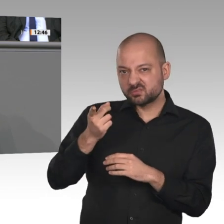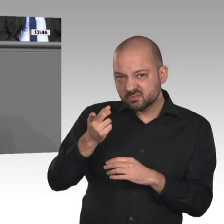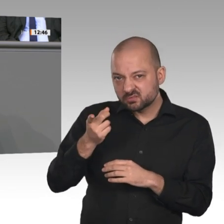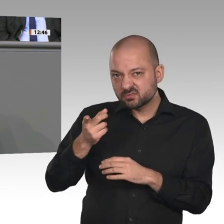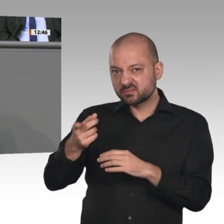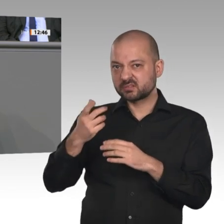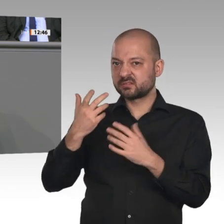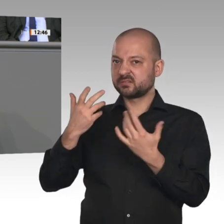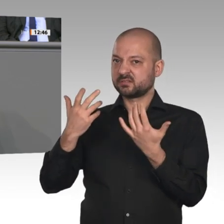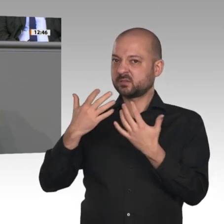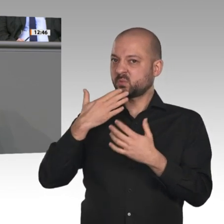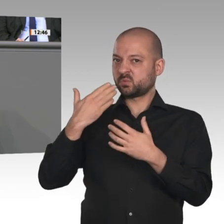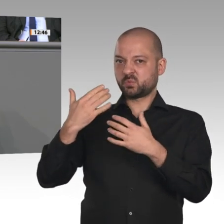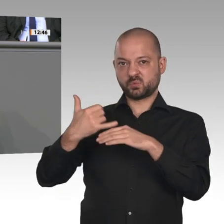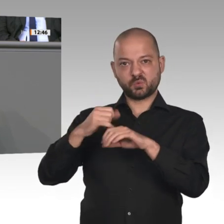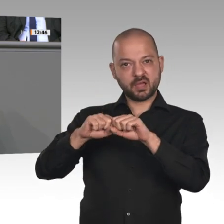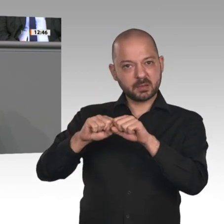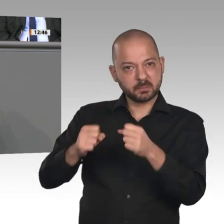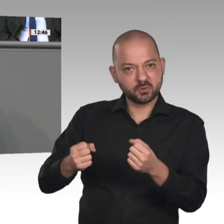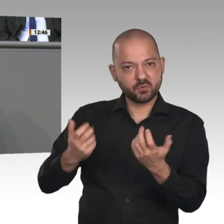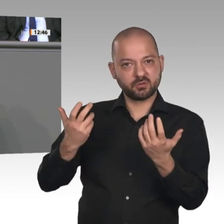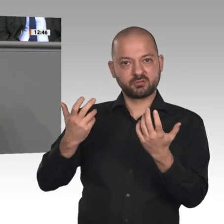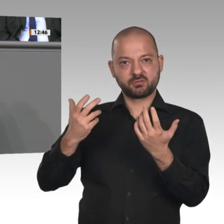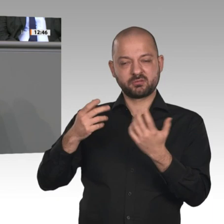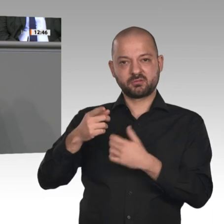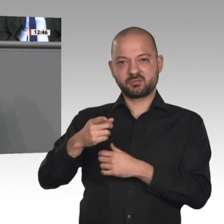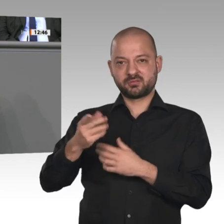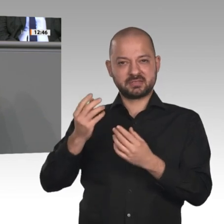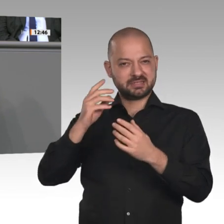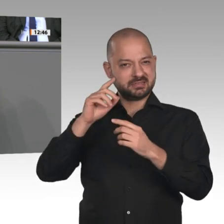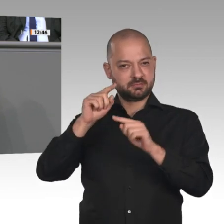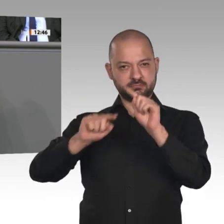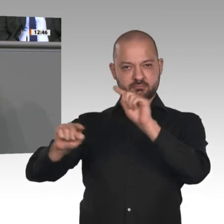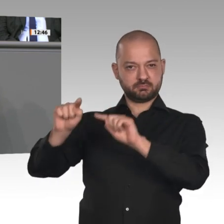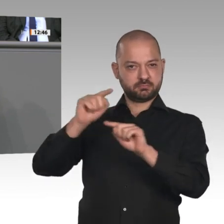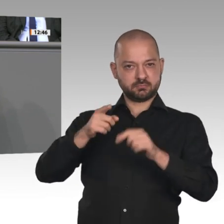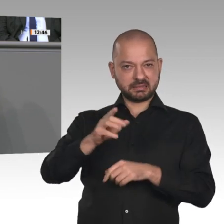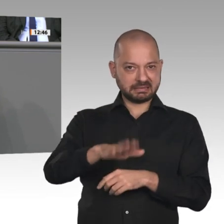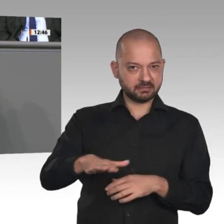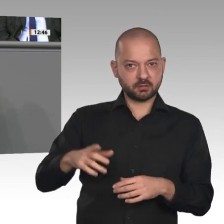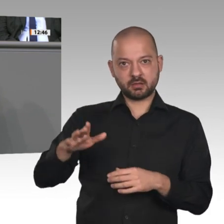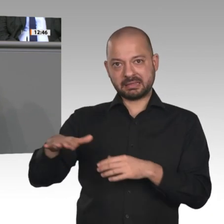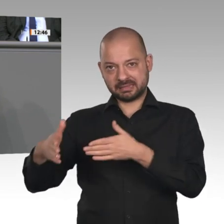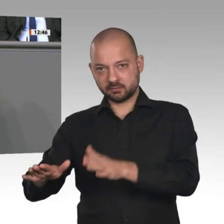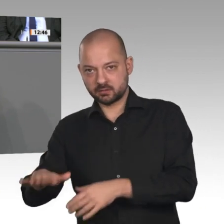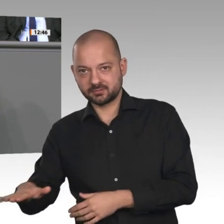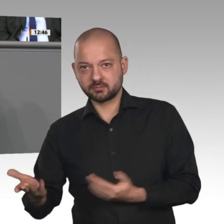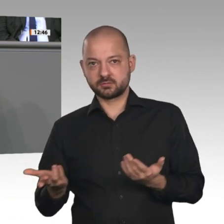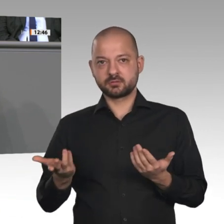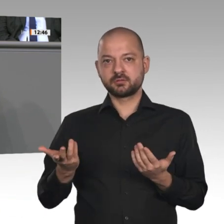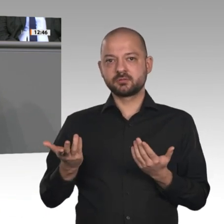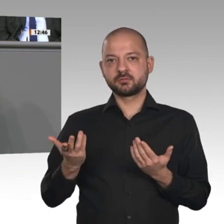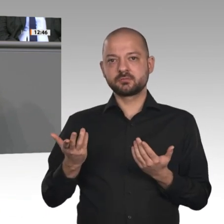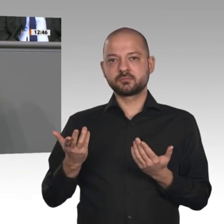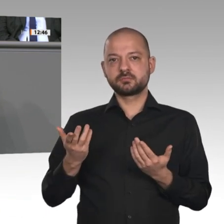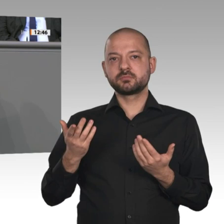Vaters und ein früheres eheliches Kind, dessen Vater kein Deutscher war, nicht die deutschen Eigenschaften seiner Mutter.